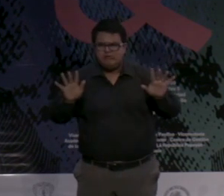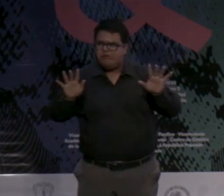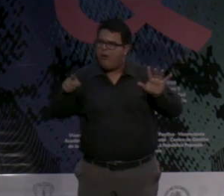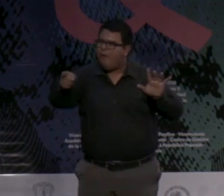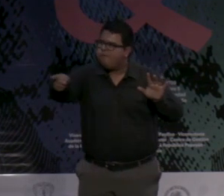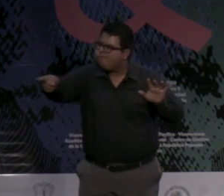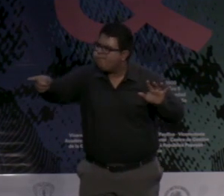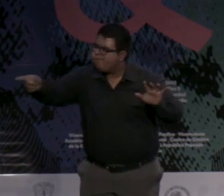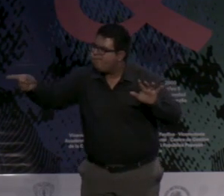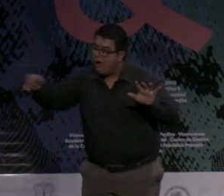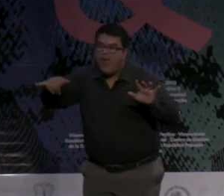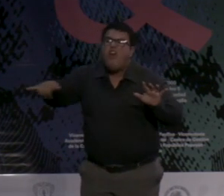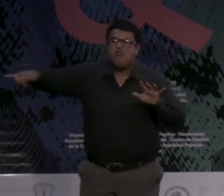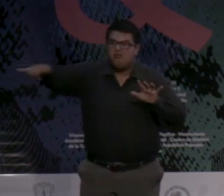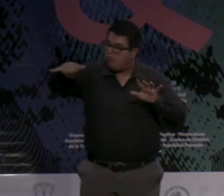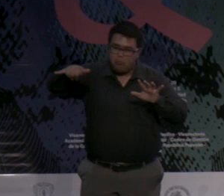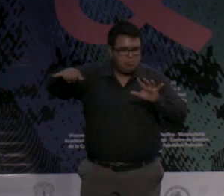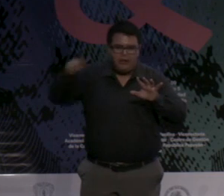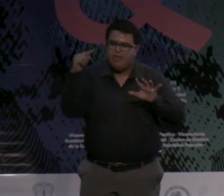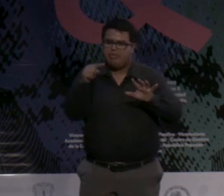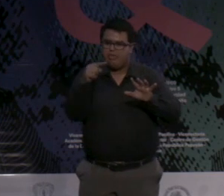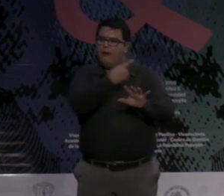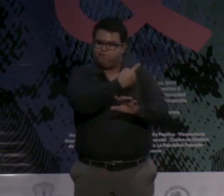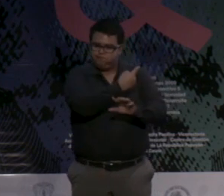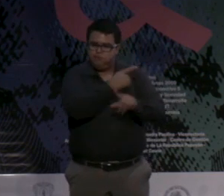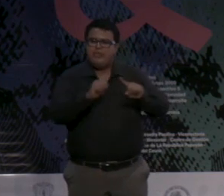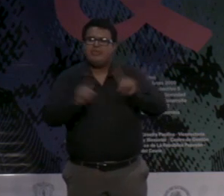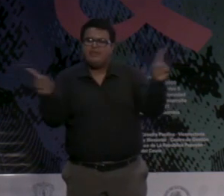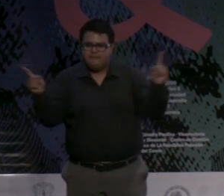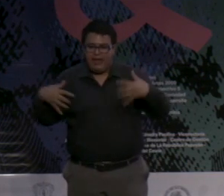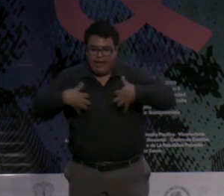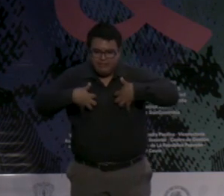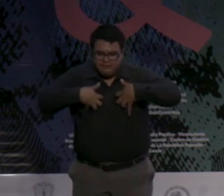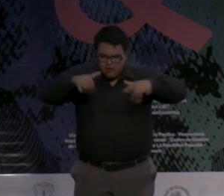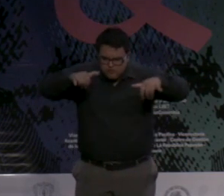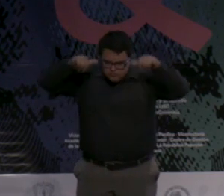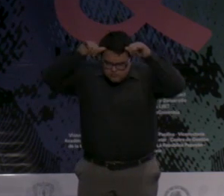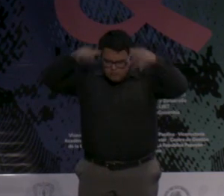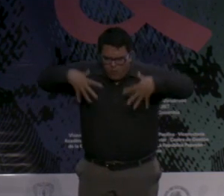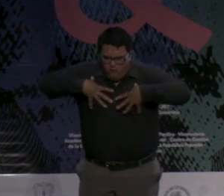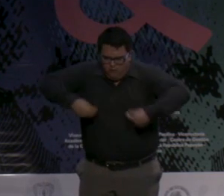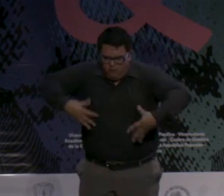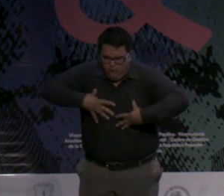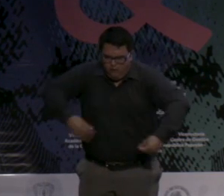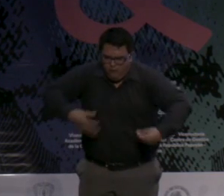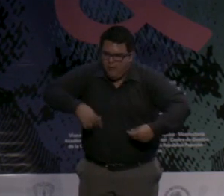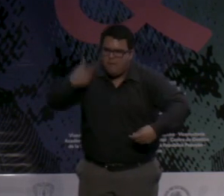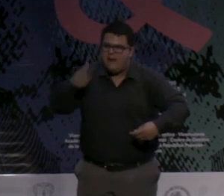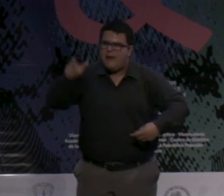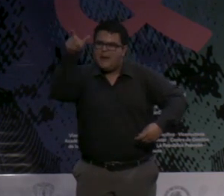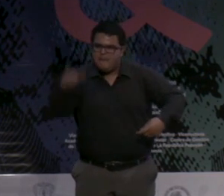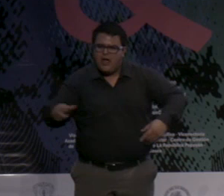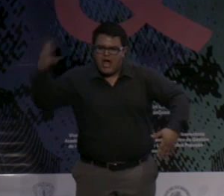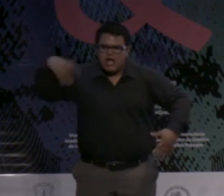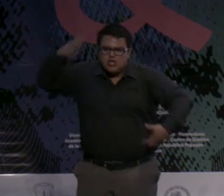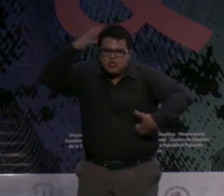cavernas de Lascaux. En esta hay representado un bisonte en el momento en que ha sido herido por un cazador